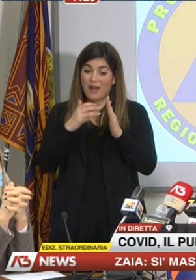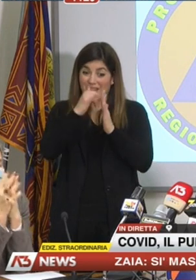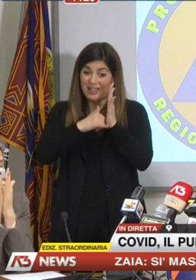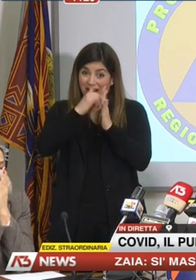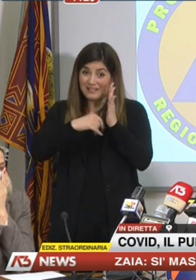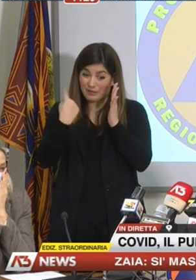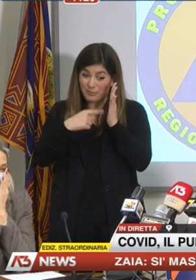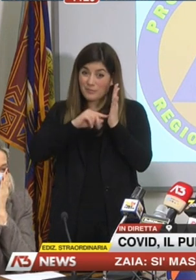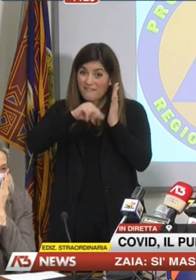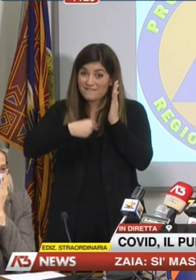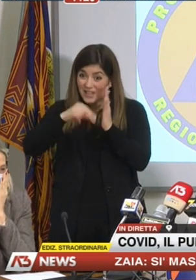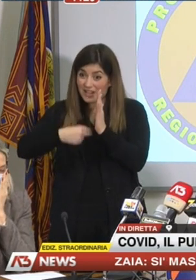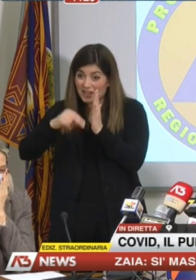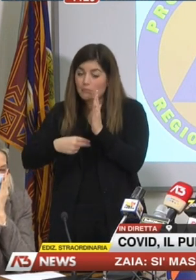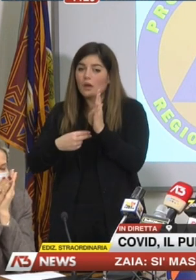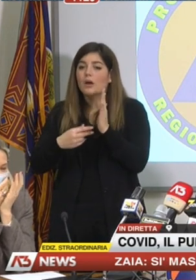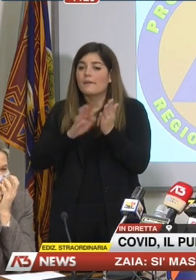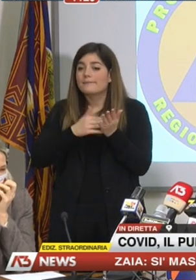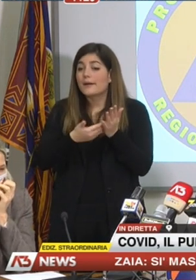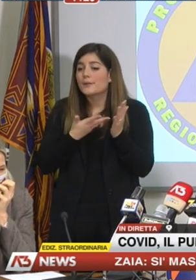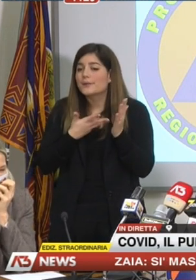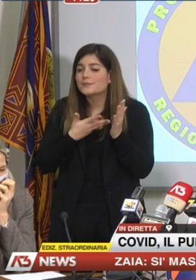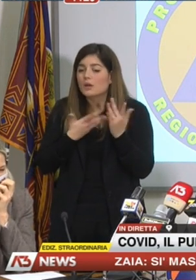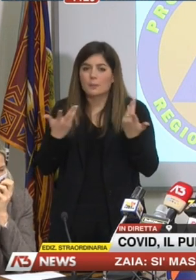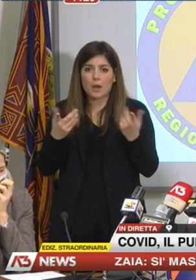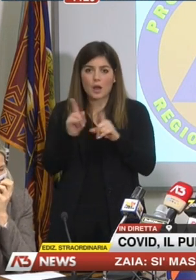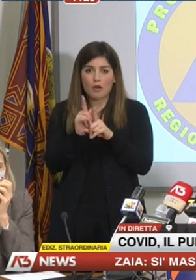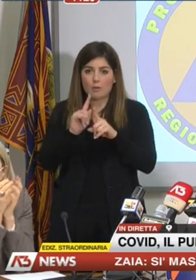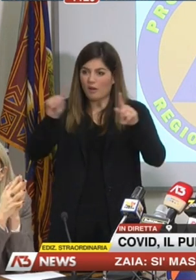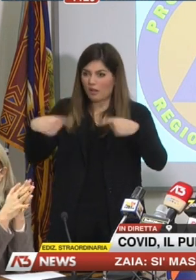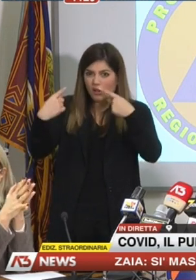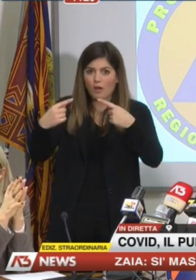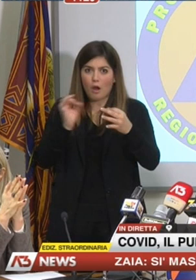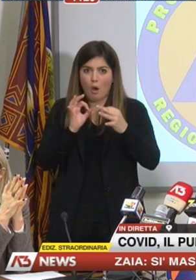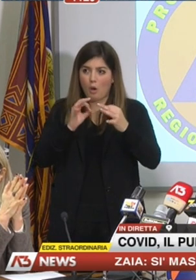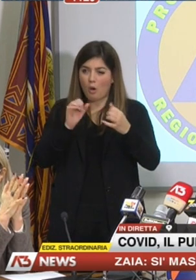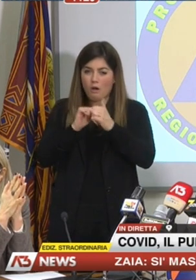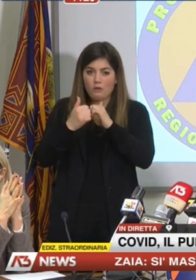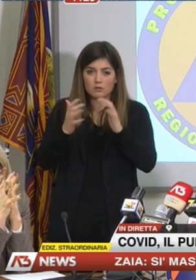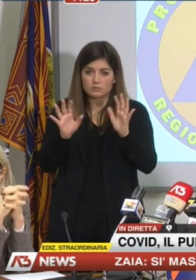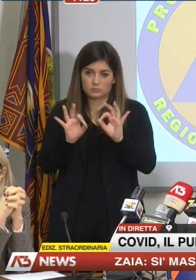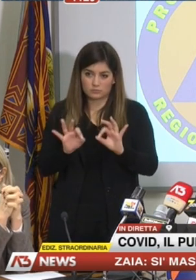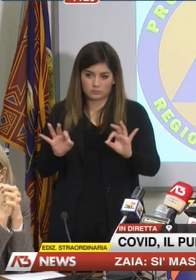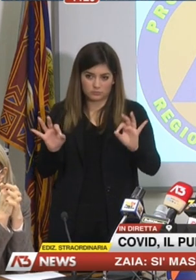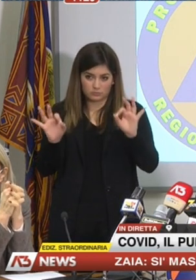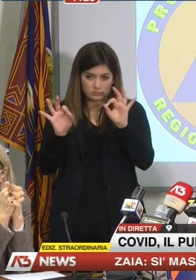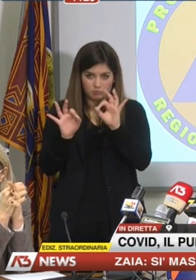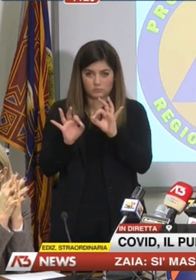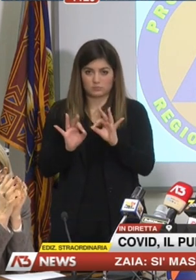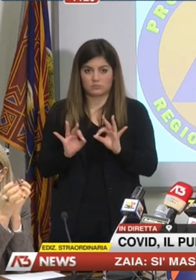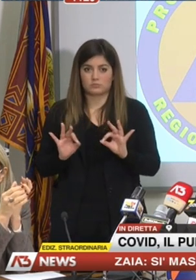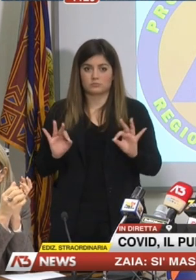un valore. Ma non c'è nessuna contrapposizione, ma minimamente, tant'è vero che non è...